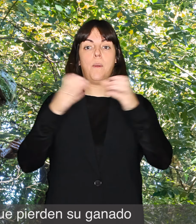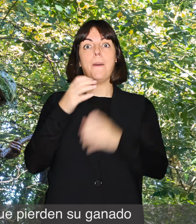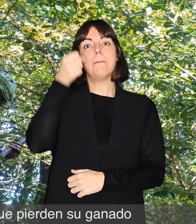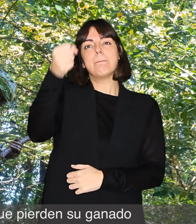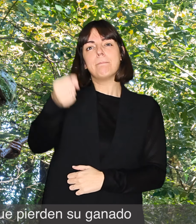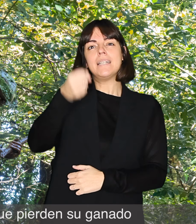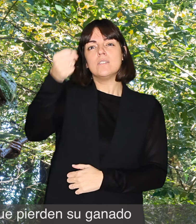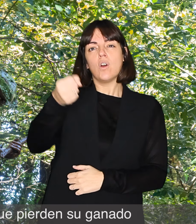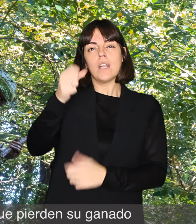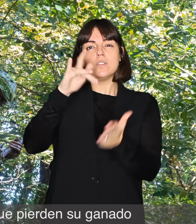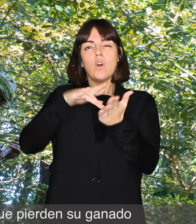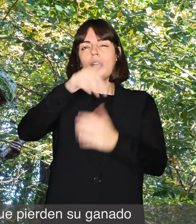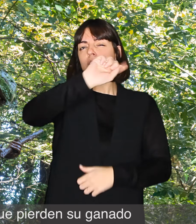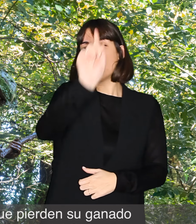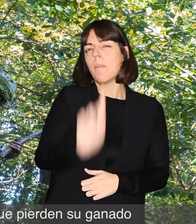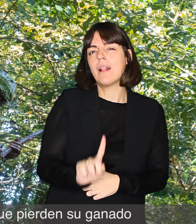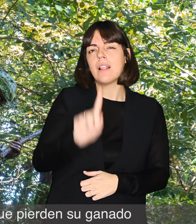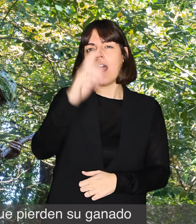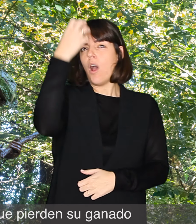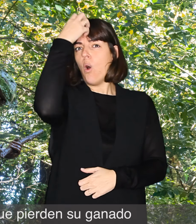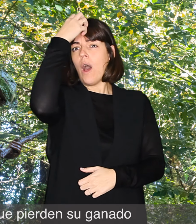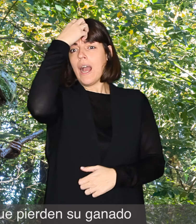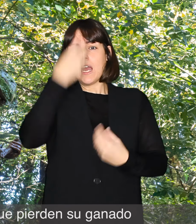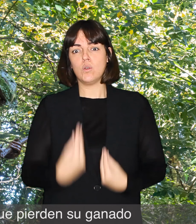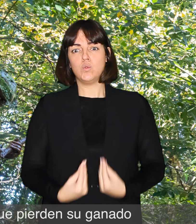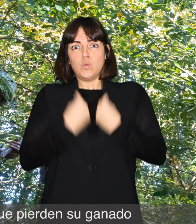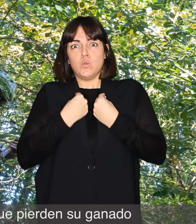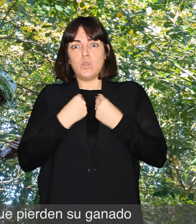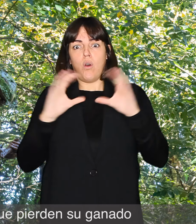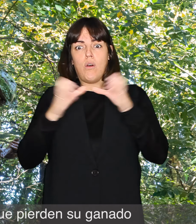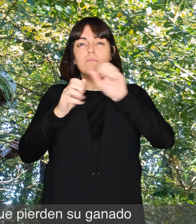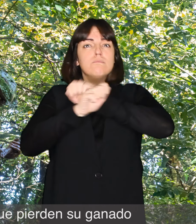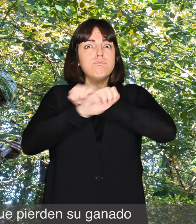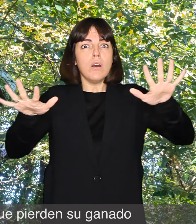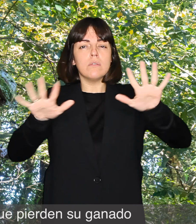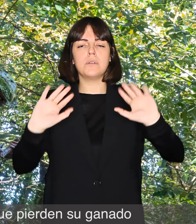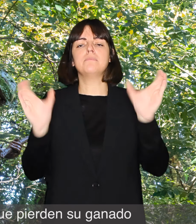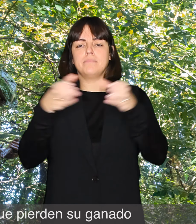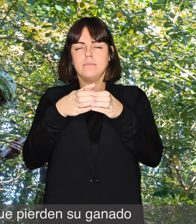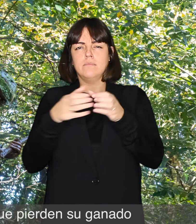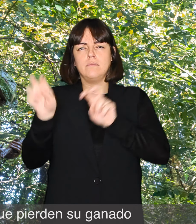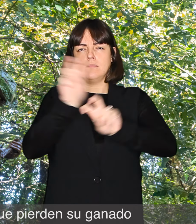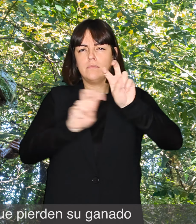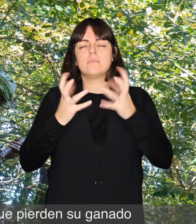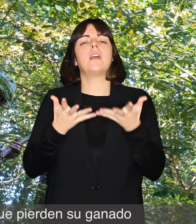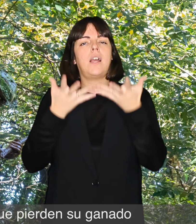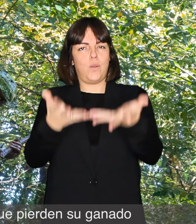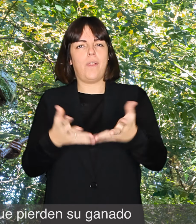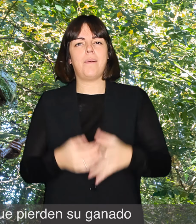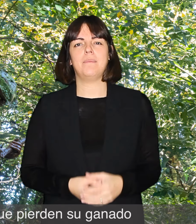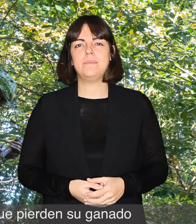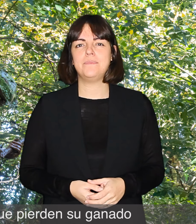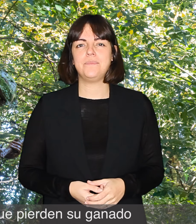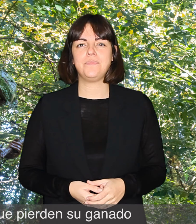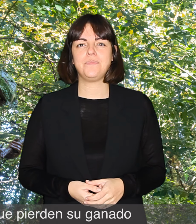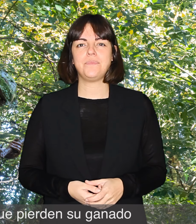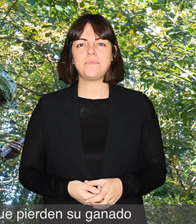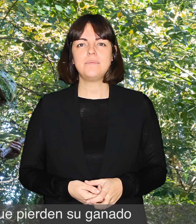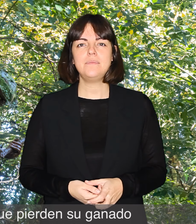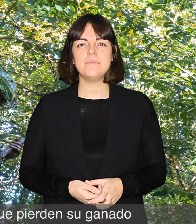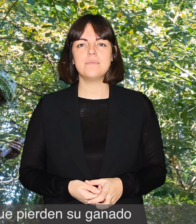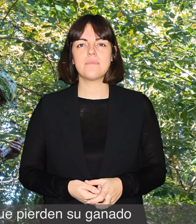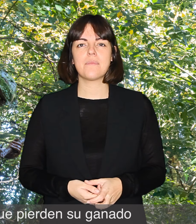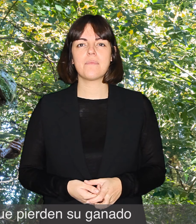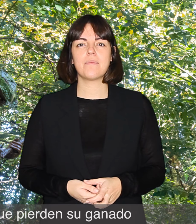perdido la gente. Y por supuesto, a los pastores, que pierden su ganado tras una tormenta o tras unas